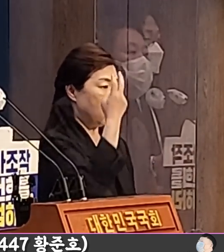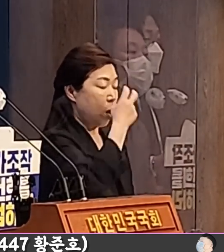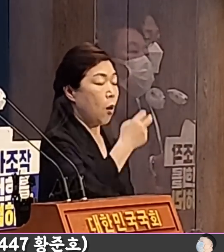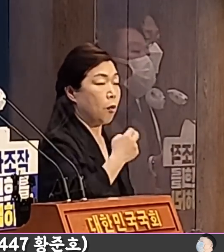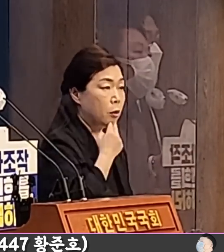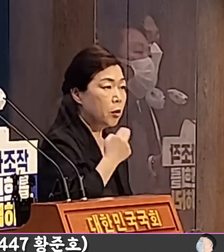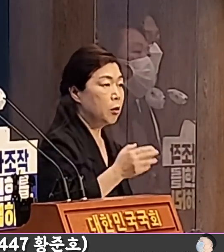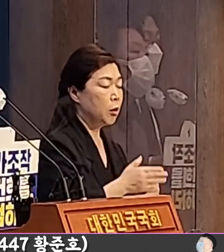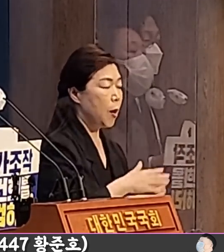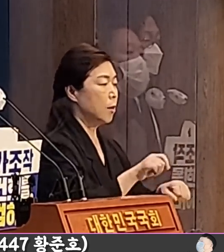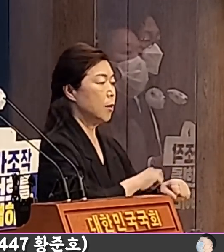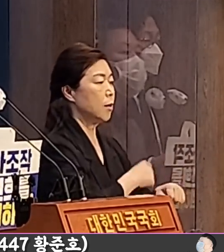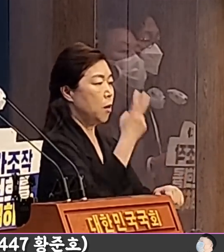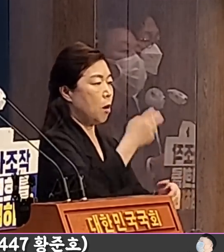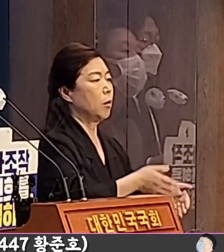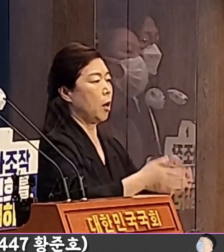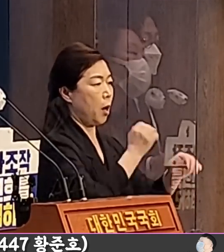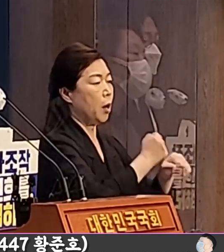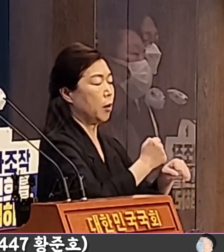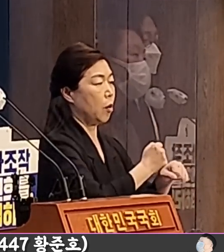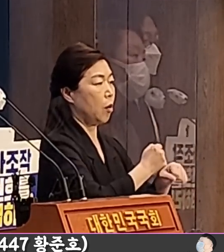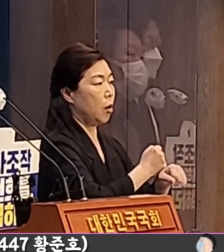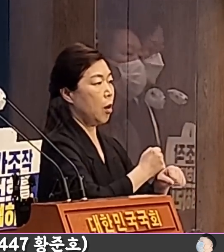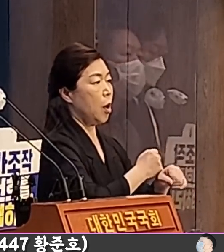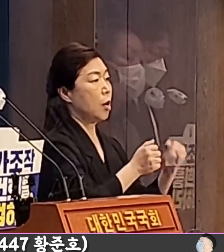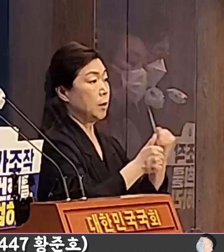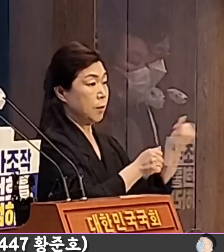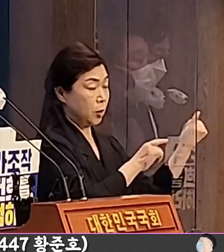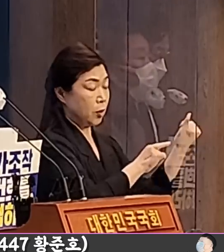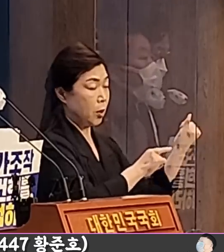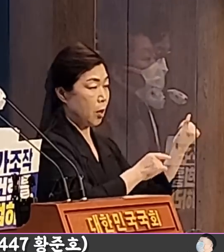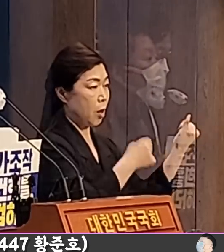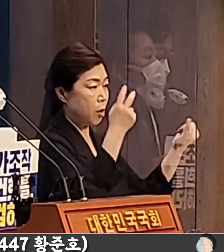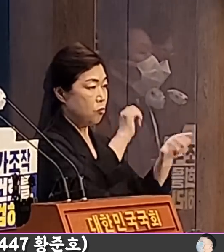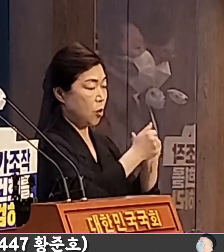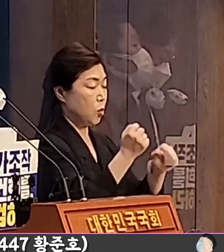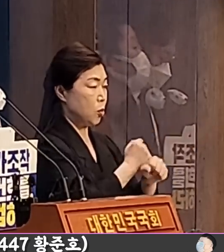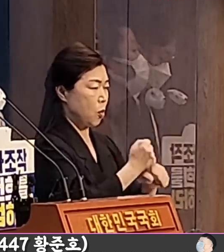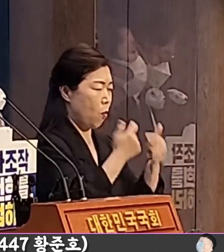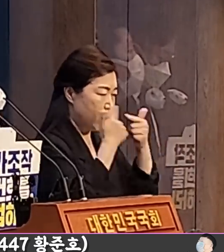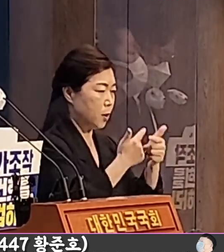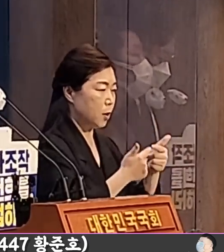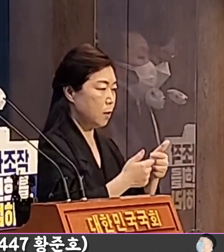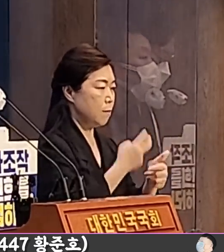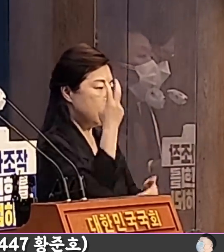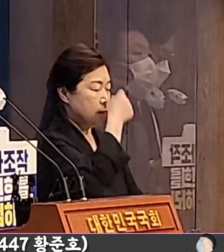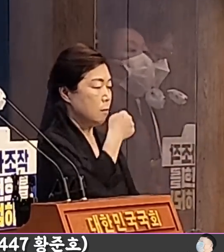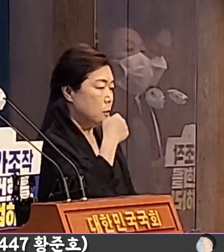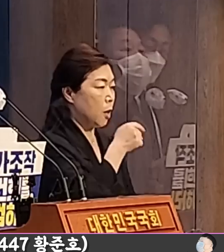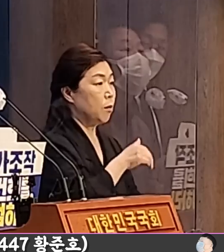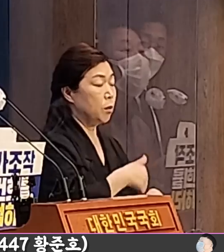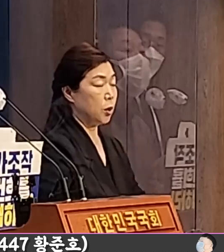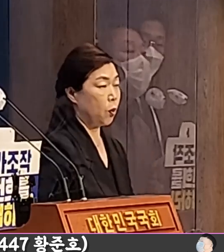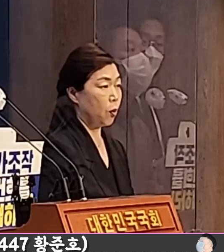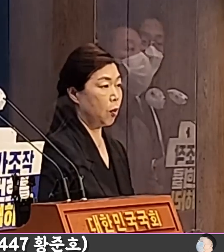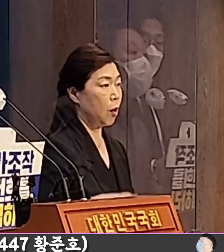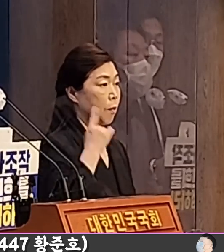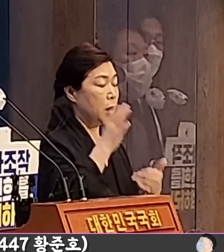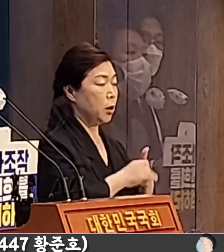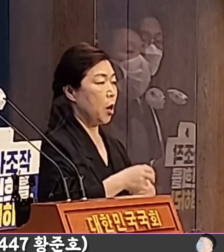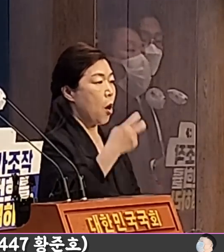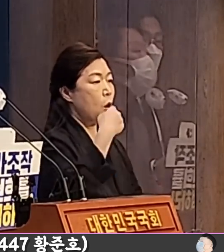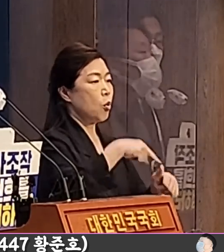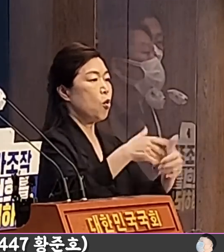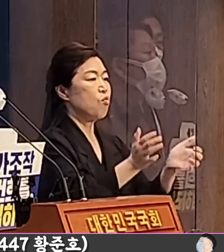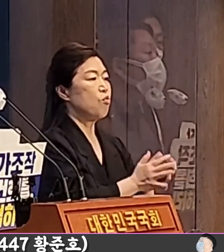통해서 김건희의 주가 조작을 철저히 수사를 해야 됩니다. 김건희 씨는 지금 주가 조작만 있는 게 아니죠. 여러분, 교육부